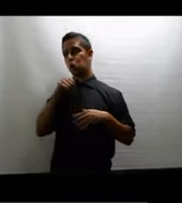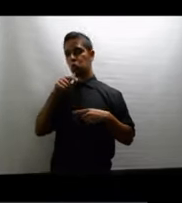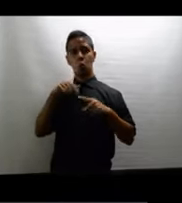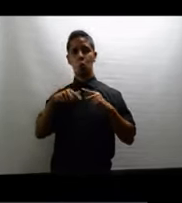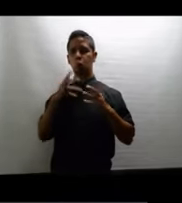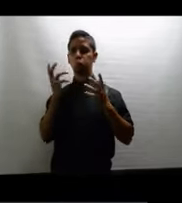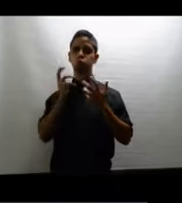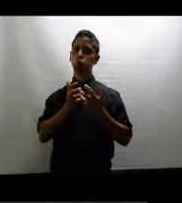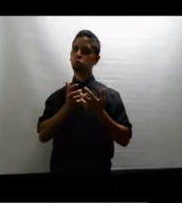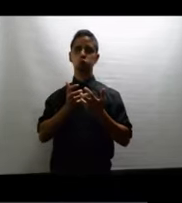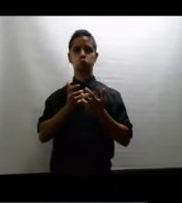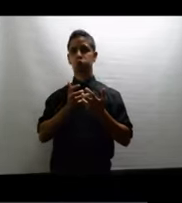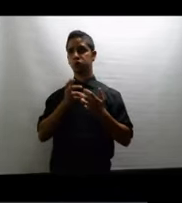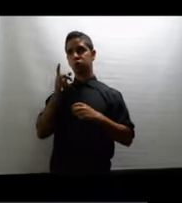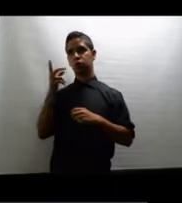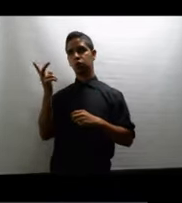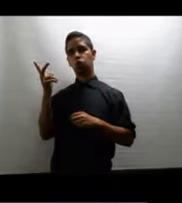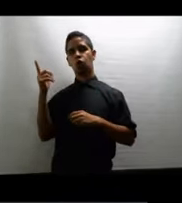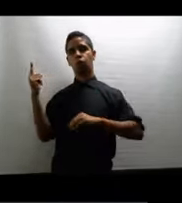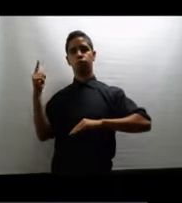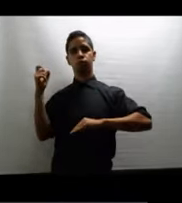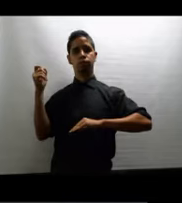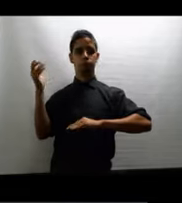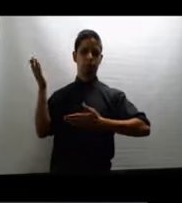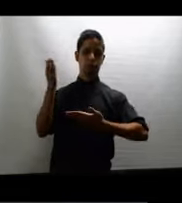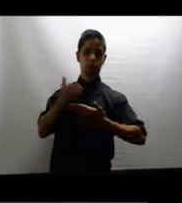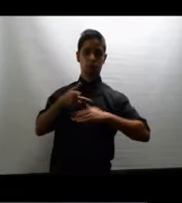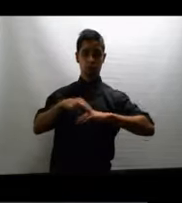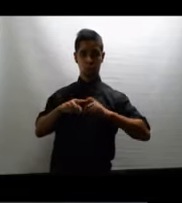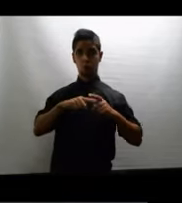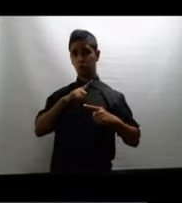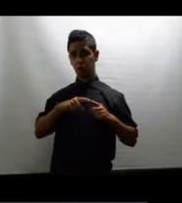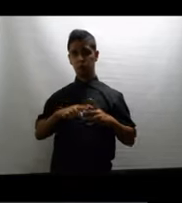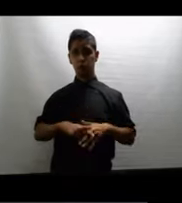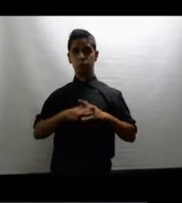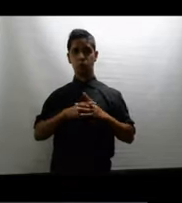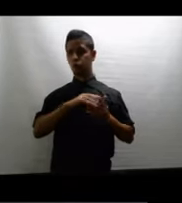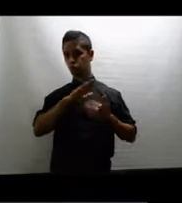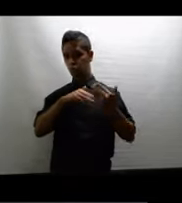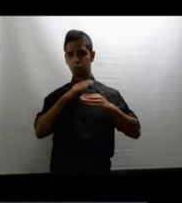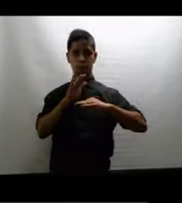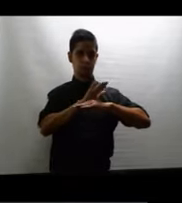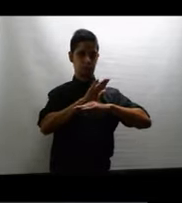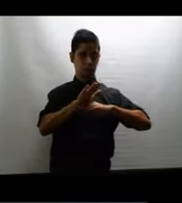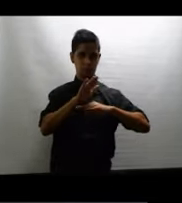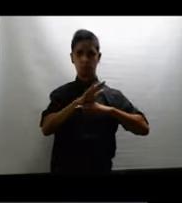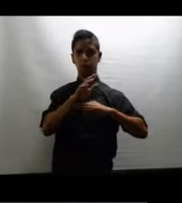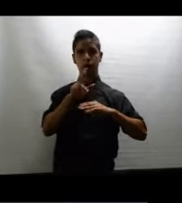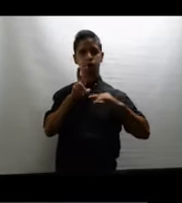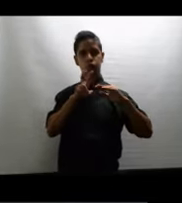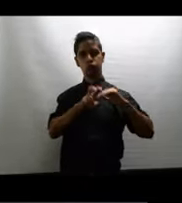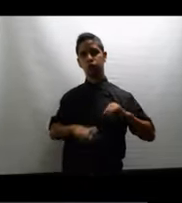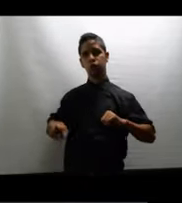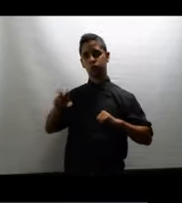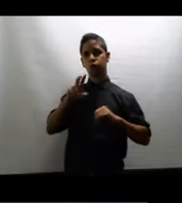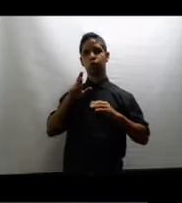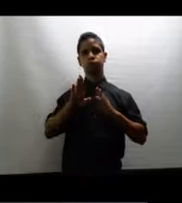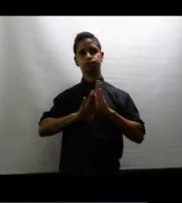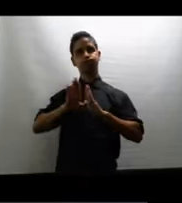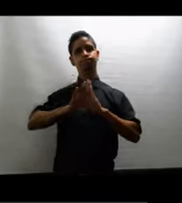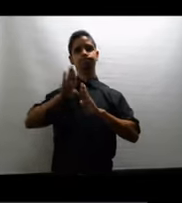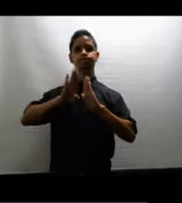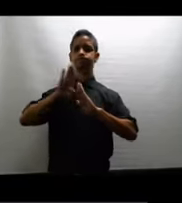bola. Y ellos vinieron a Puerto Rico en aquel momento que comenzaba toda aquella industria turística a crecer,